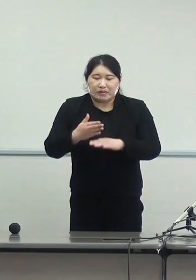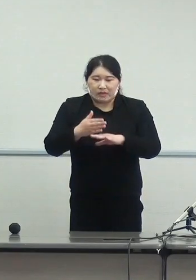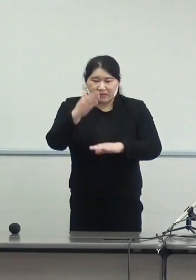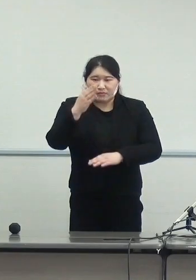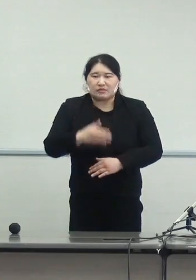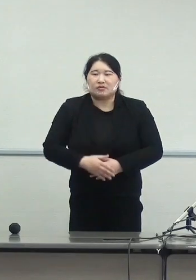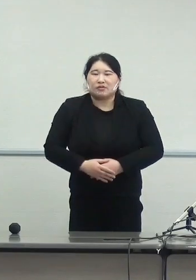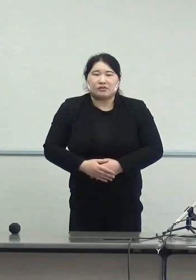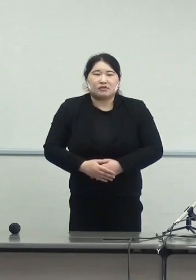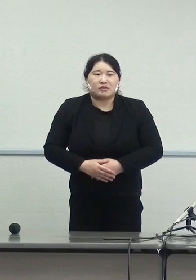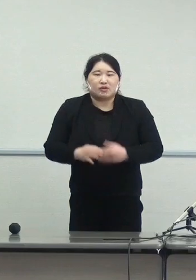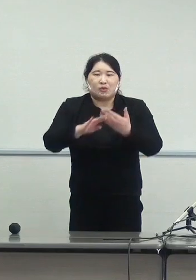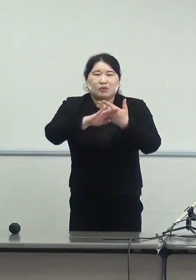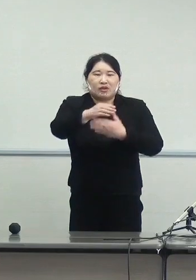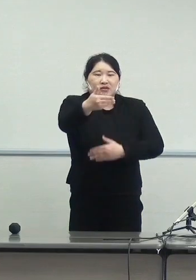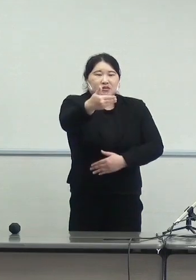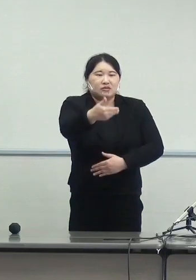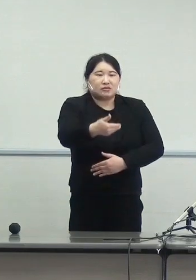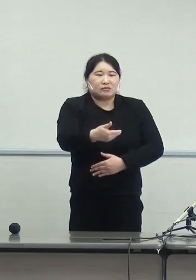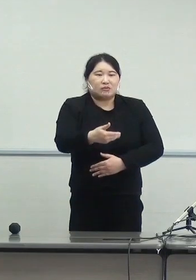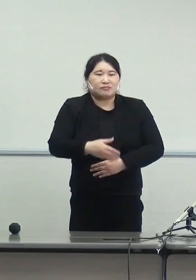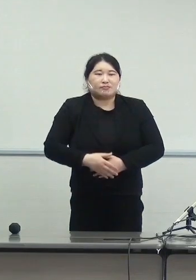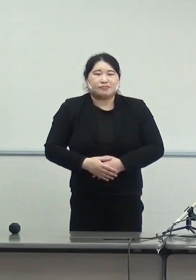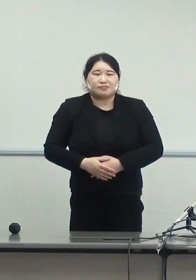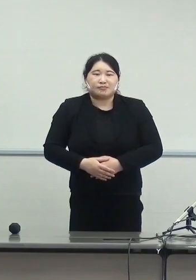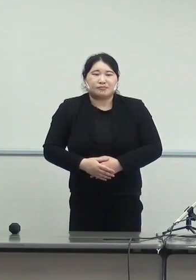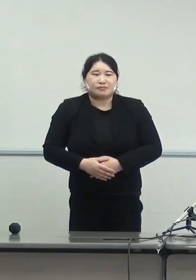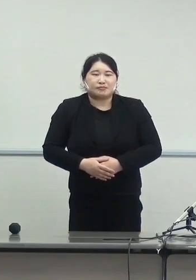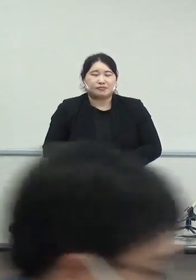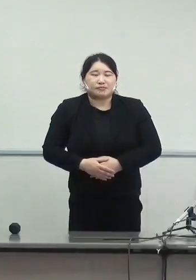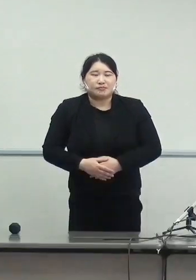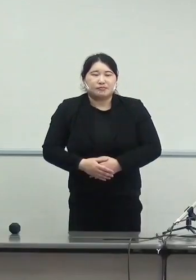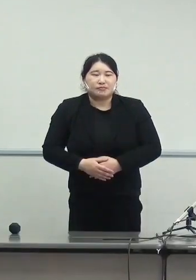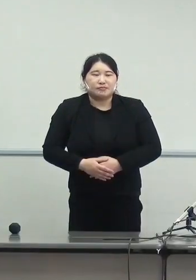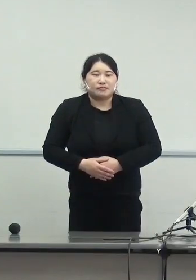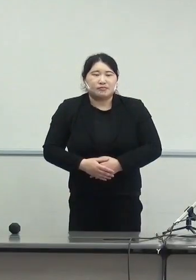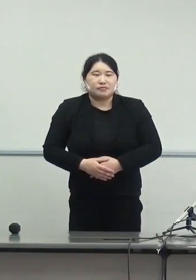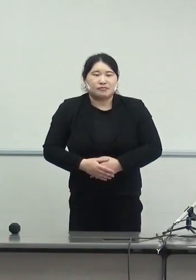ます。はい、では収納で、はい。